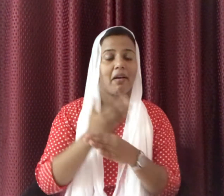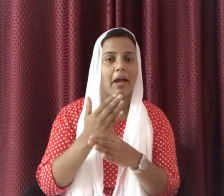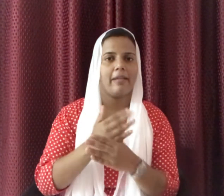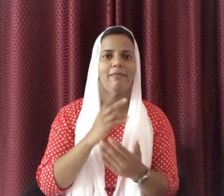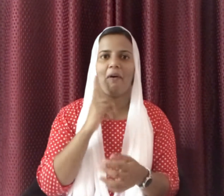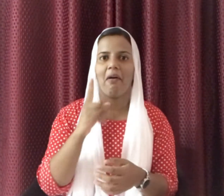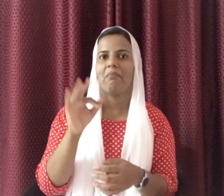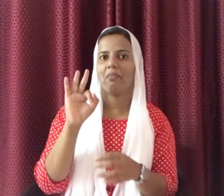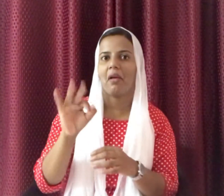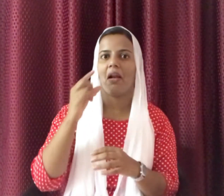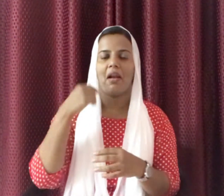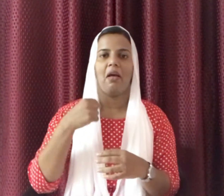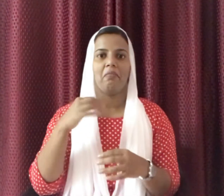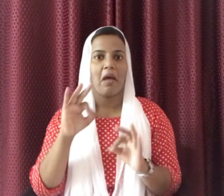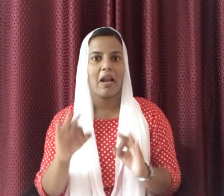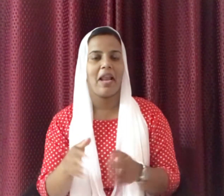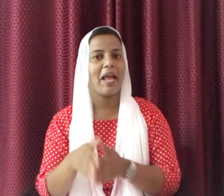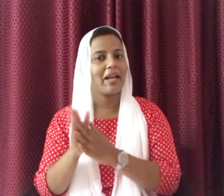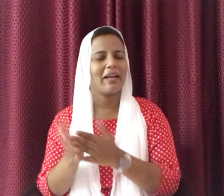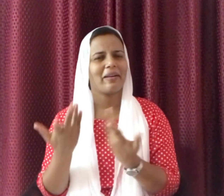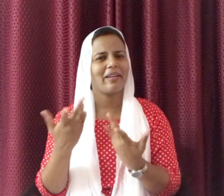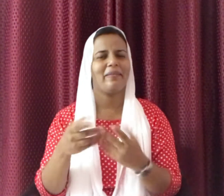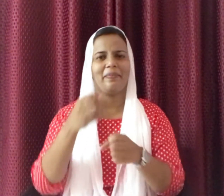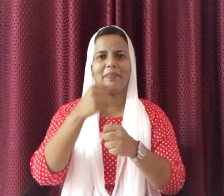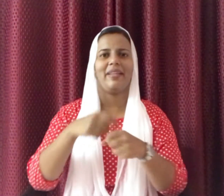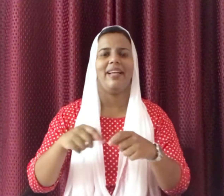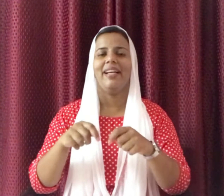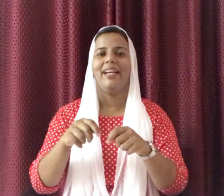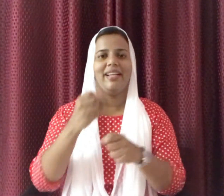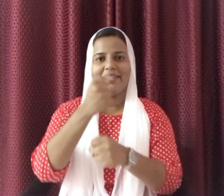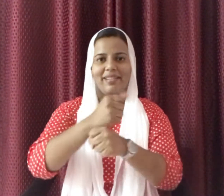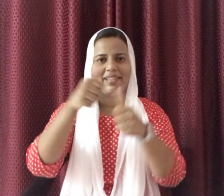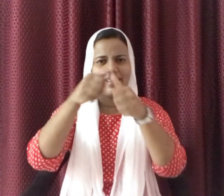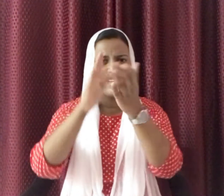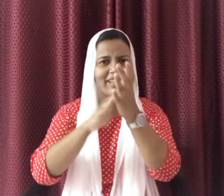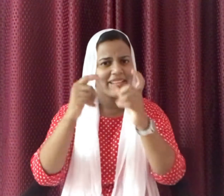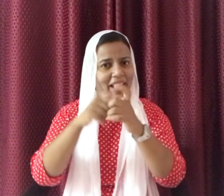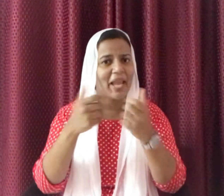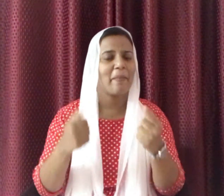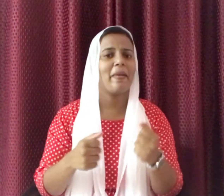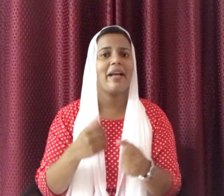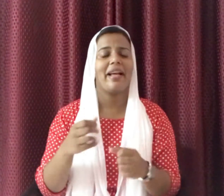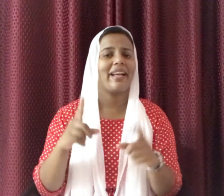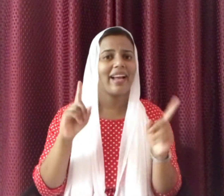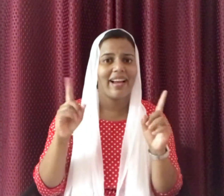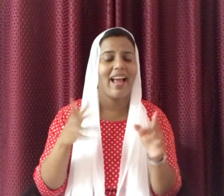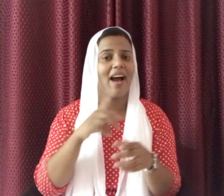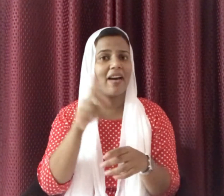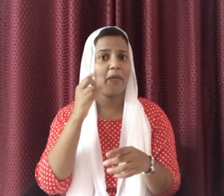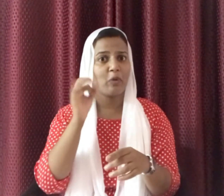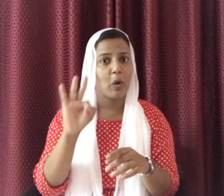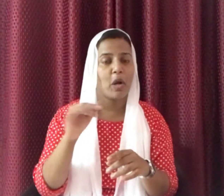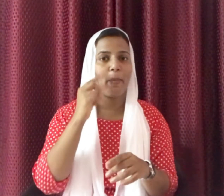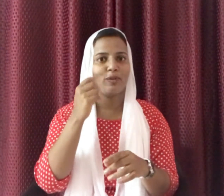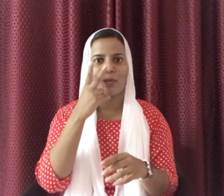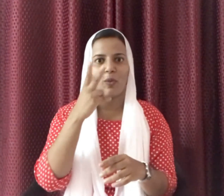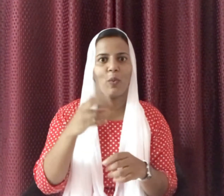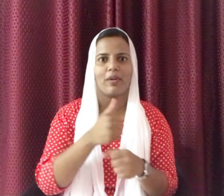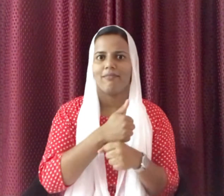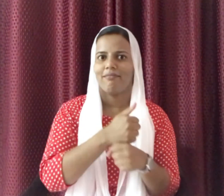ചെയ്തവരെ, അല്ലെങ്കിൽ വലിയ കളിക്കാരെ, ഫേമസായ സ്പോർട്സുകാരെയൊക്കെ പിള്ളേർ അല്ലെങ്കിൽ ആളുകൾ അനുകരിക്കാറുണ്ട്. നമ്മളോട് കർത്താവ് പറയുക, ഇന്ന് പ്രഭാതത്തിൽ